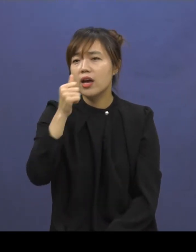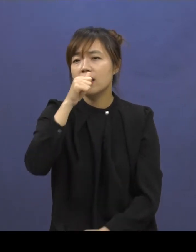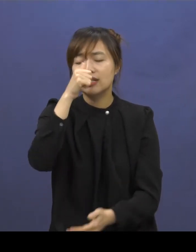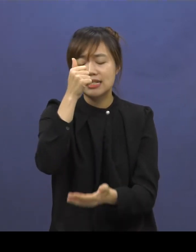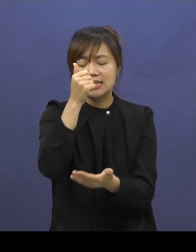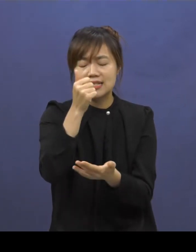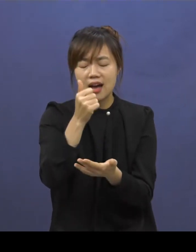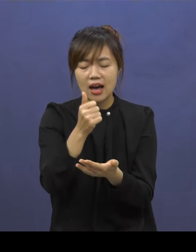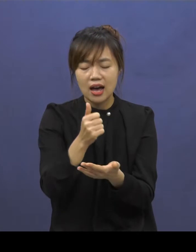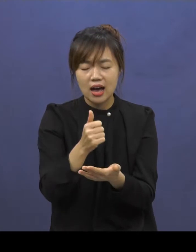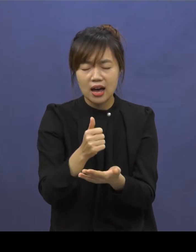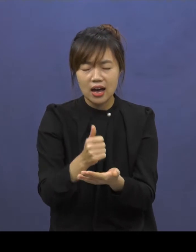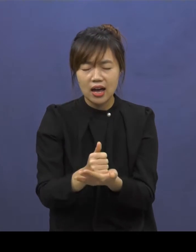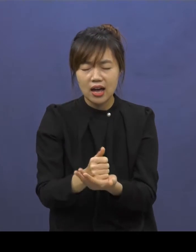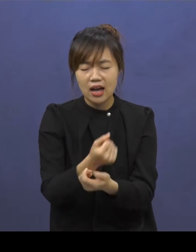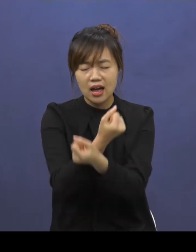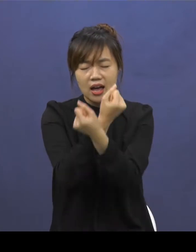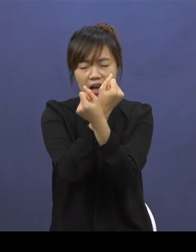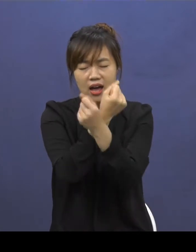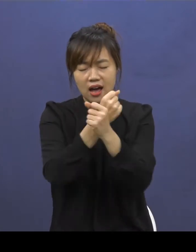죄를